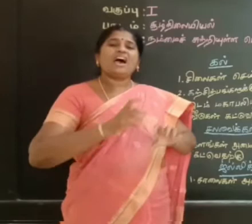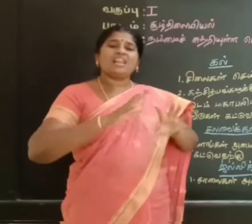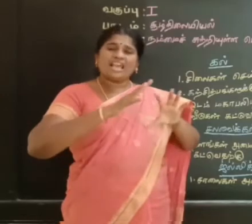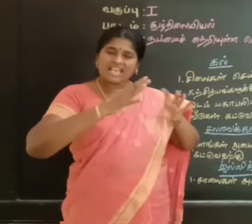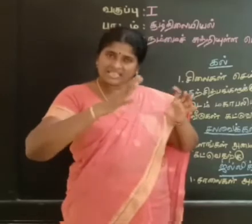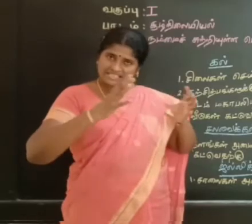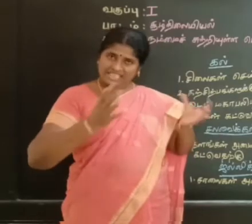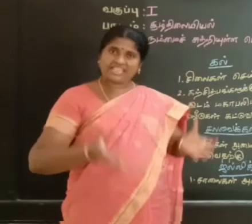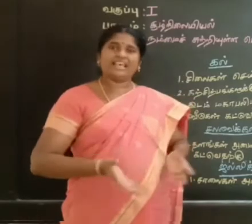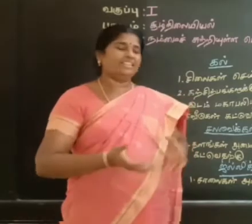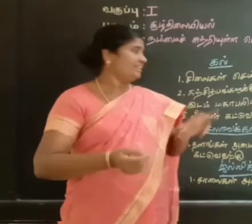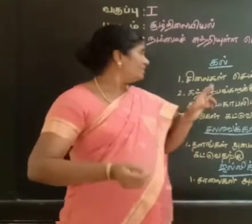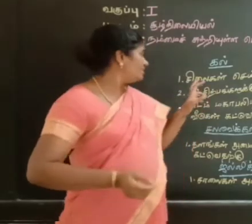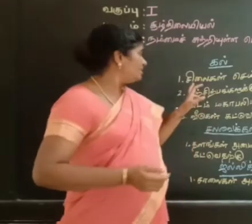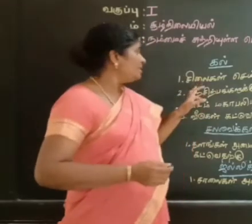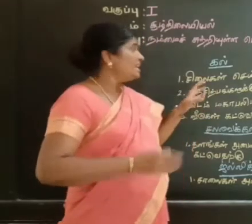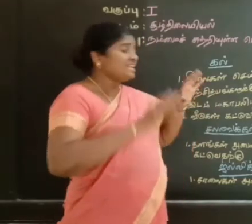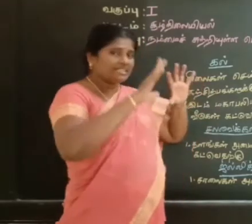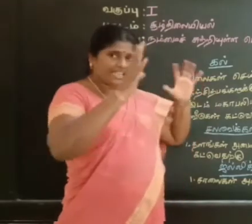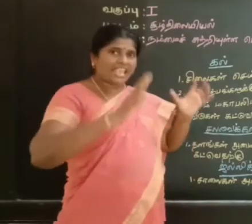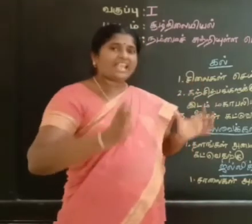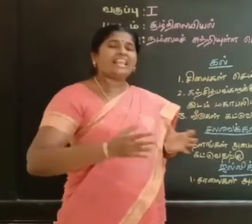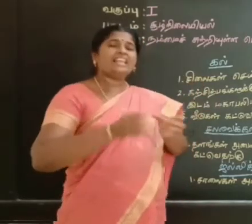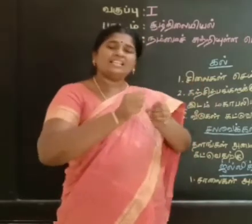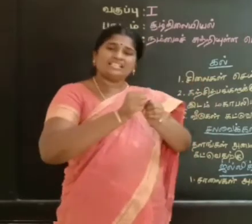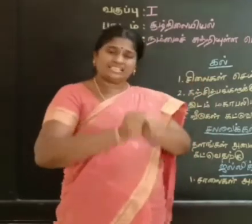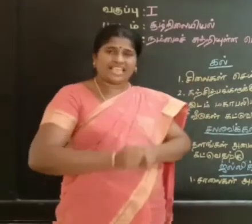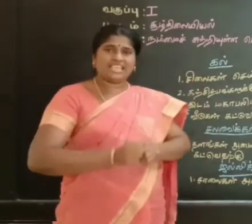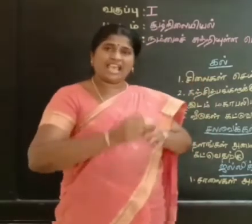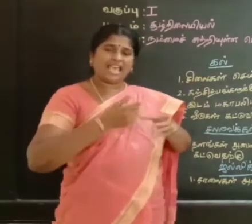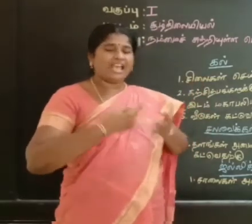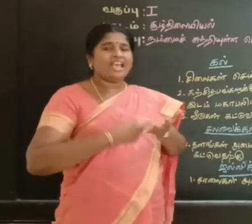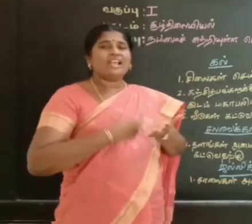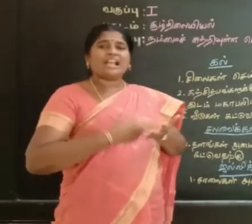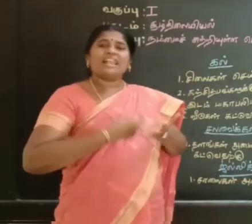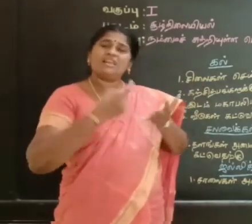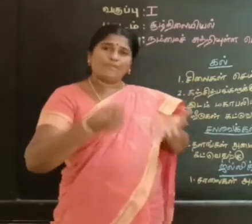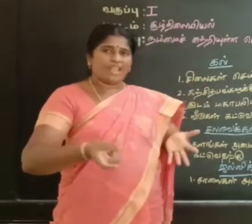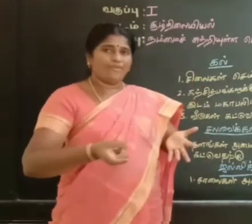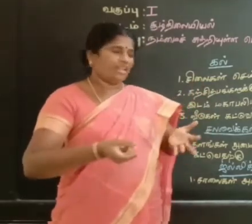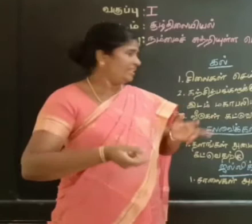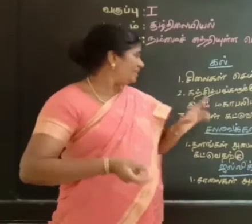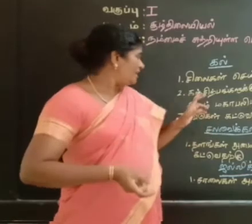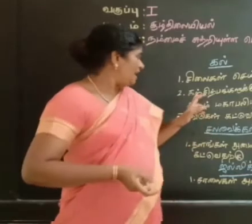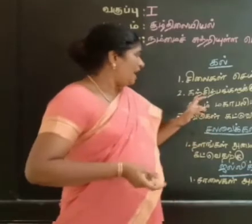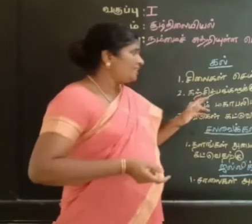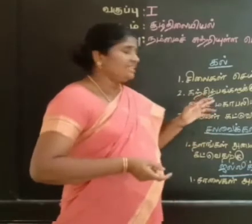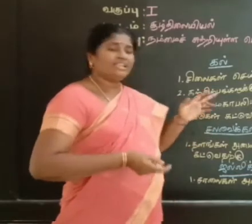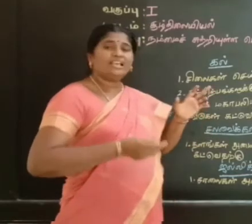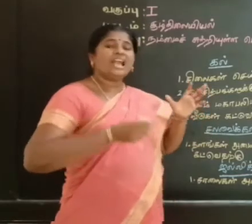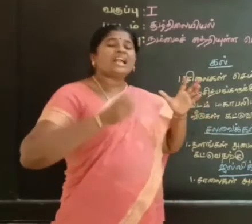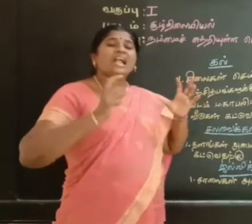கல்லால செய்தது. சிலைகள் செய்ய கல் பயன்படுது. அடுத்து